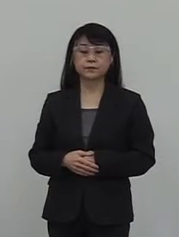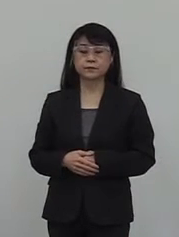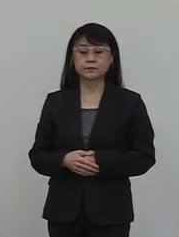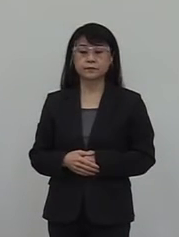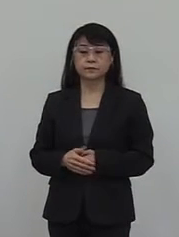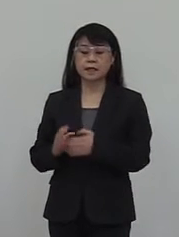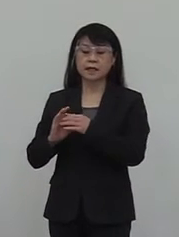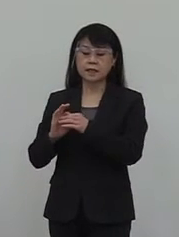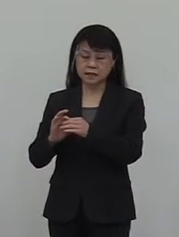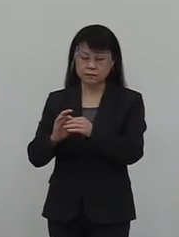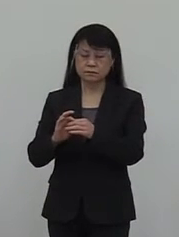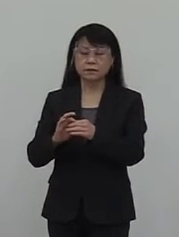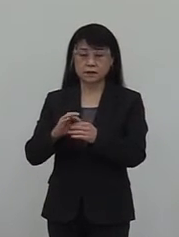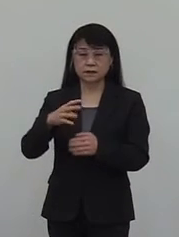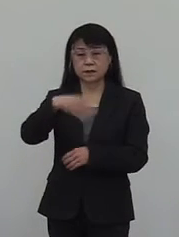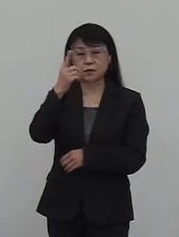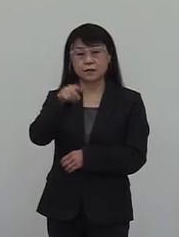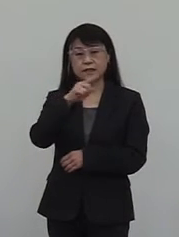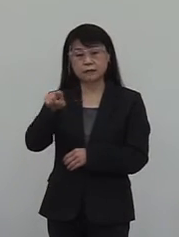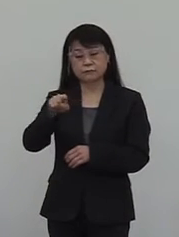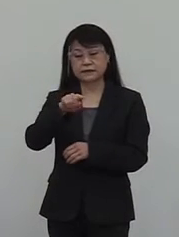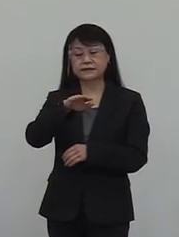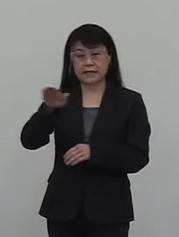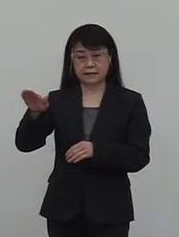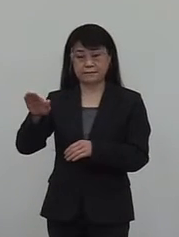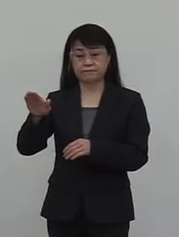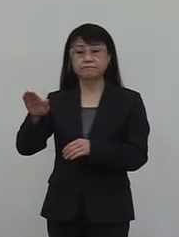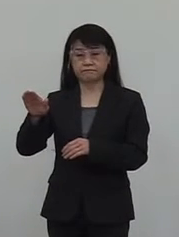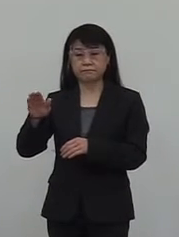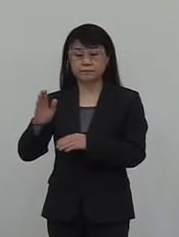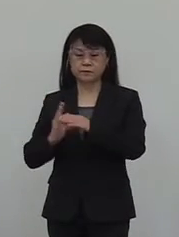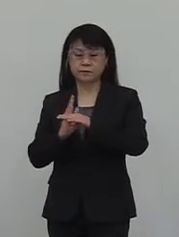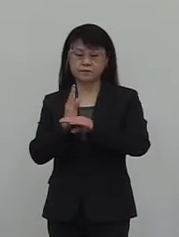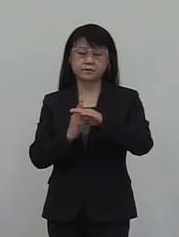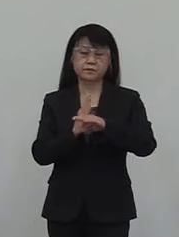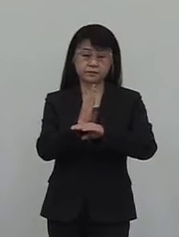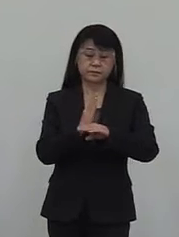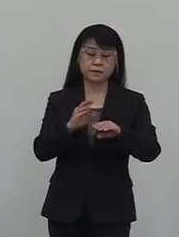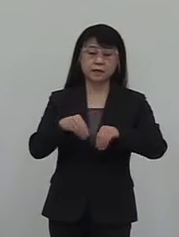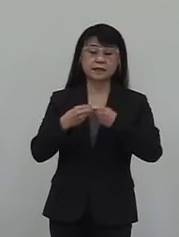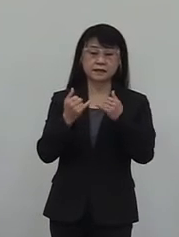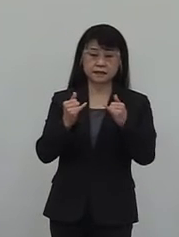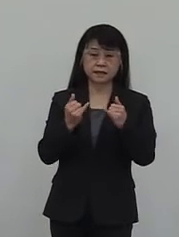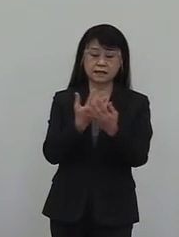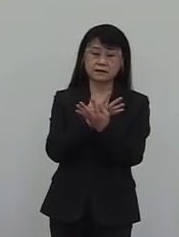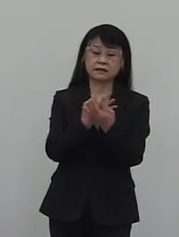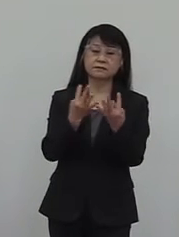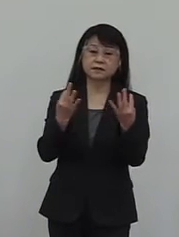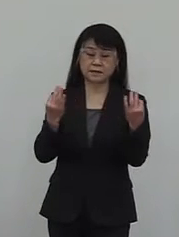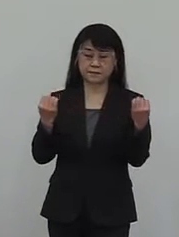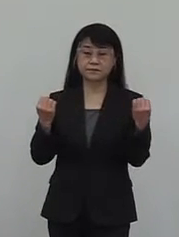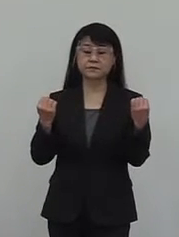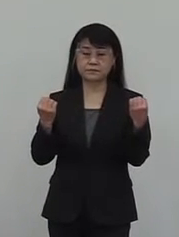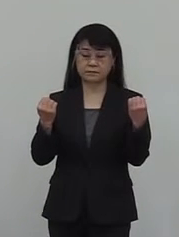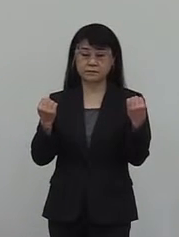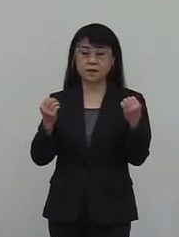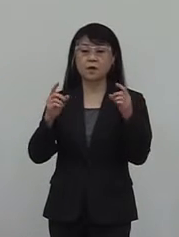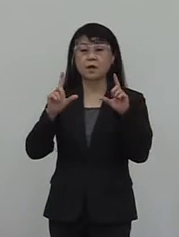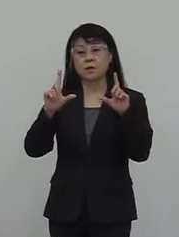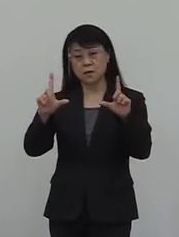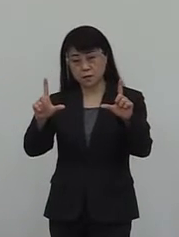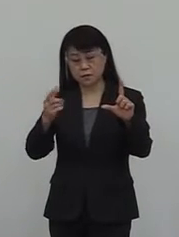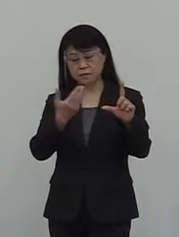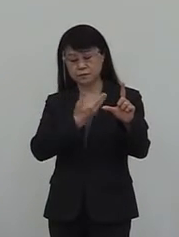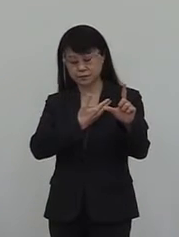引き続き400人台という高い人数のですね、多くの人数の構想しなければ